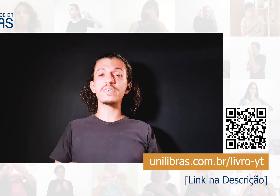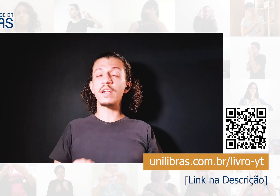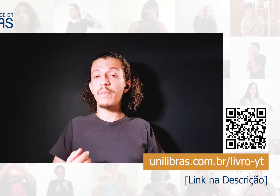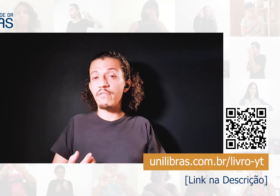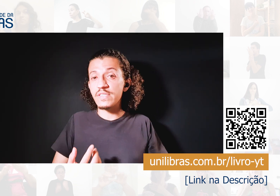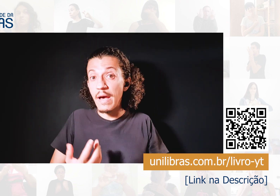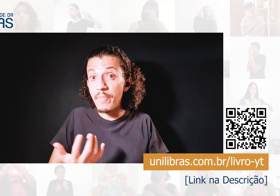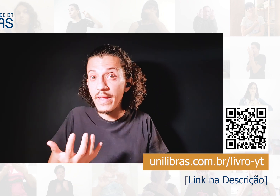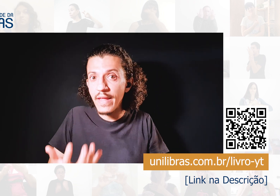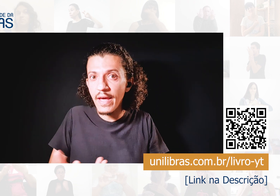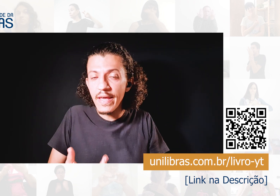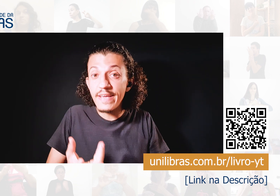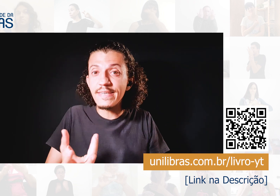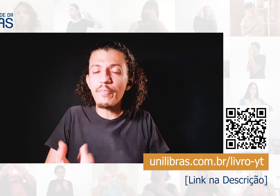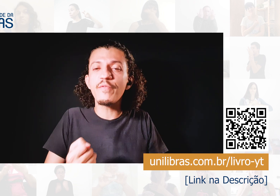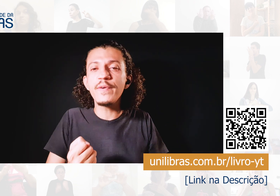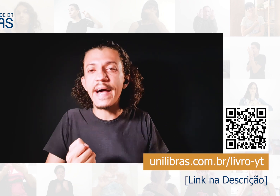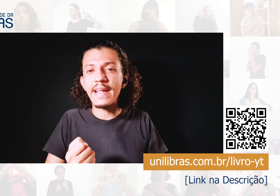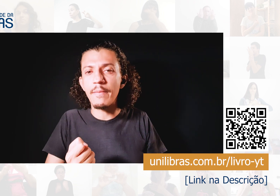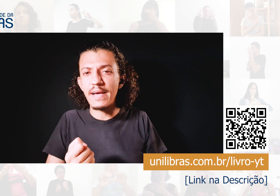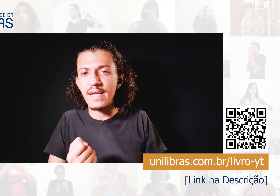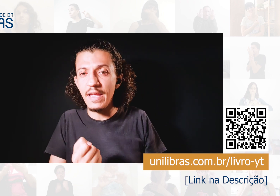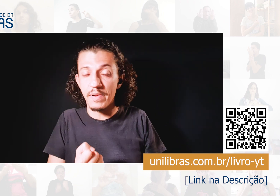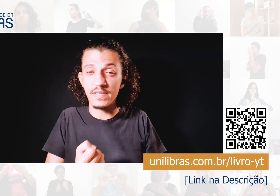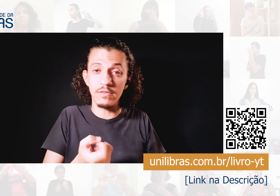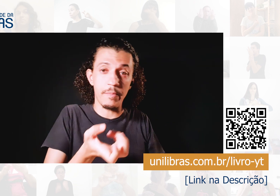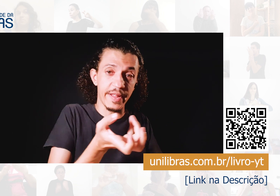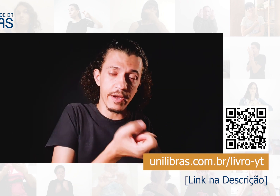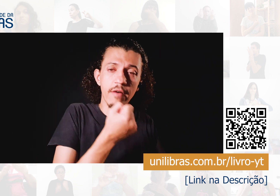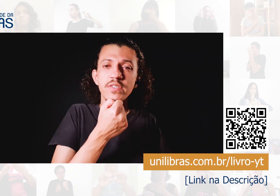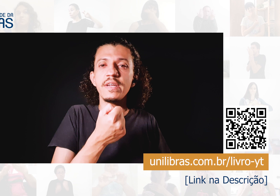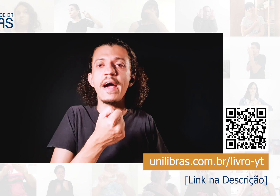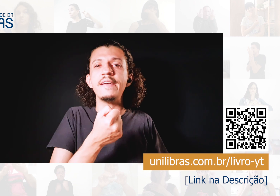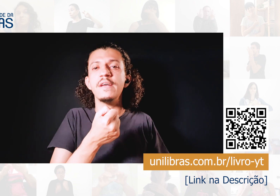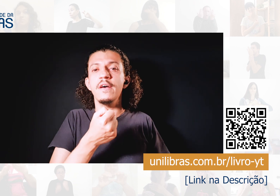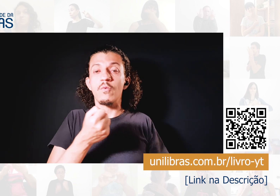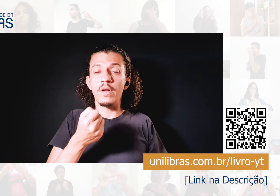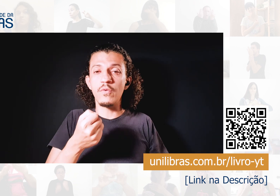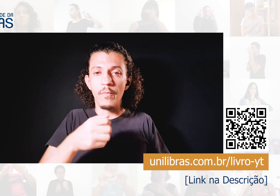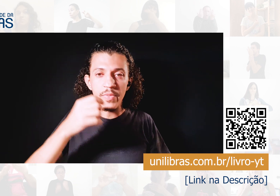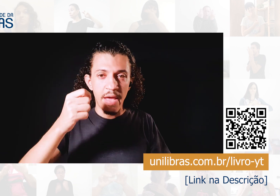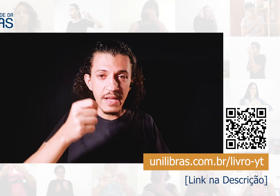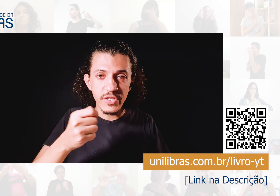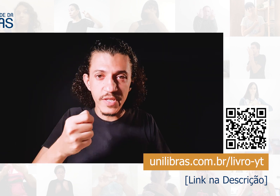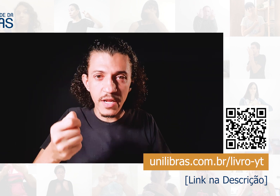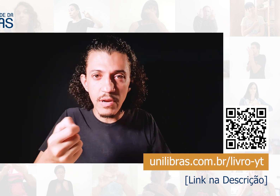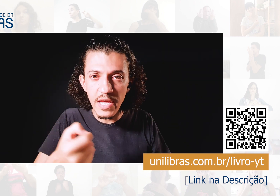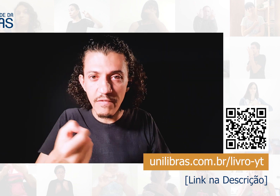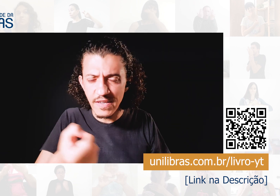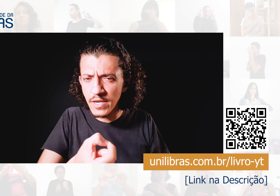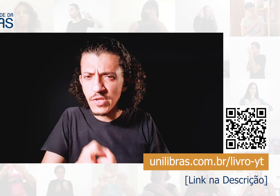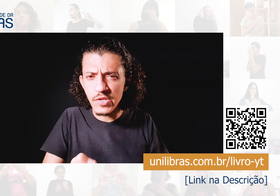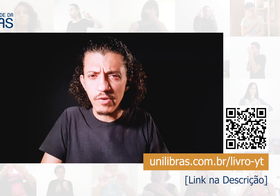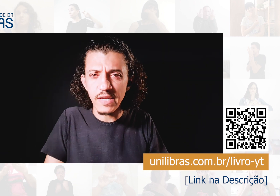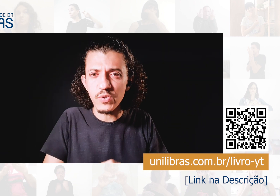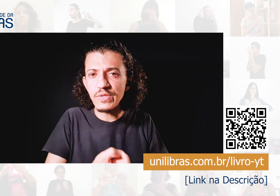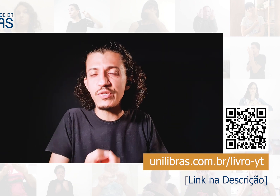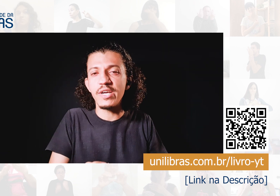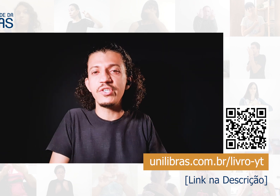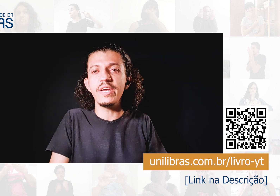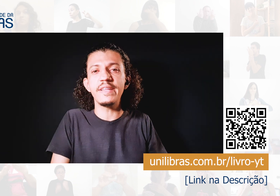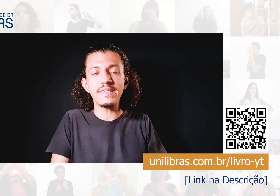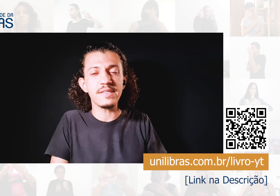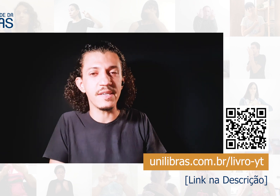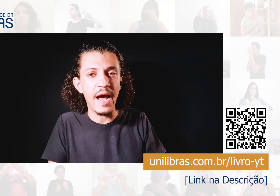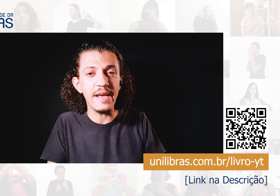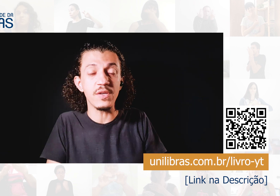você está buscando para você aprender e se aprofundar ainda mais na Libras, tanto aprendendo novos sinais, quanto registrando ali, fazendo essas anotações do